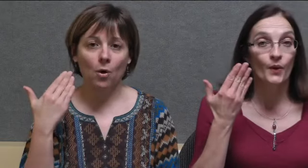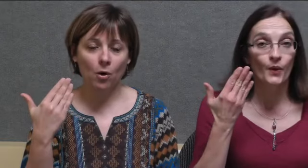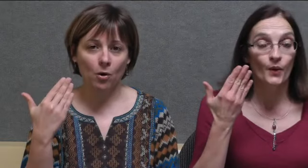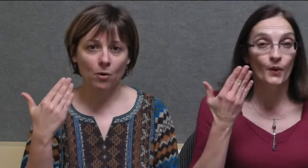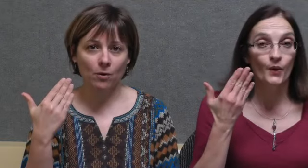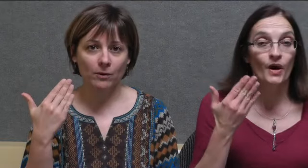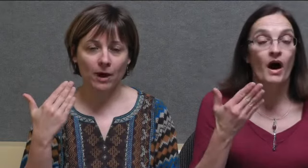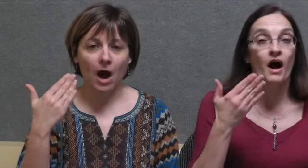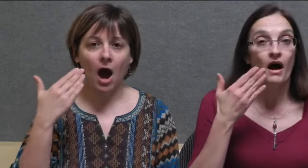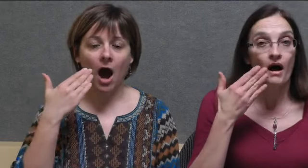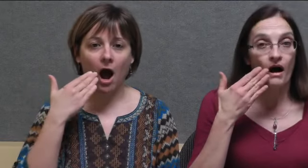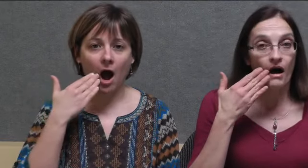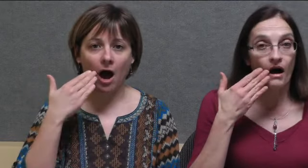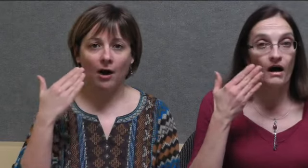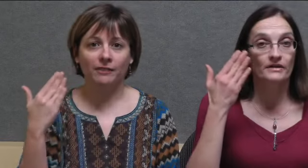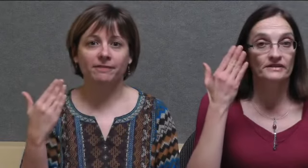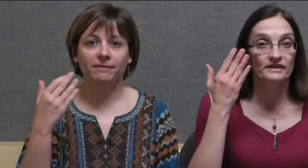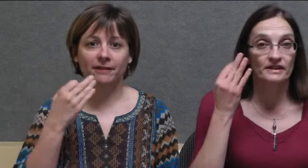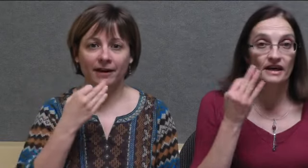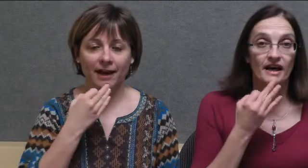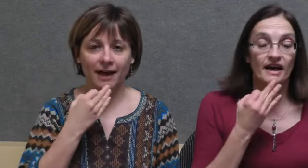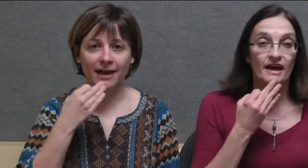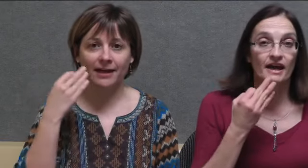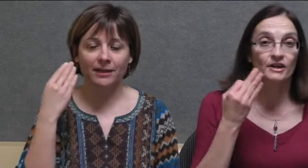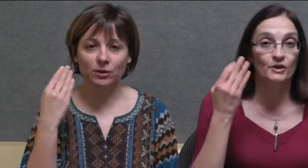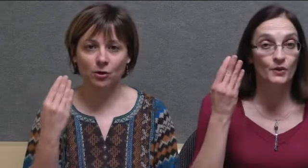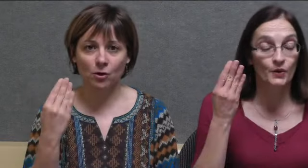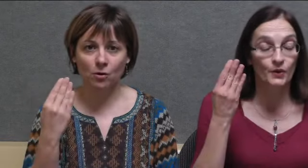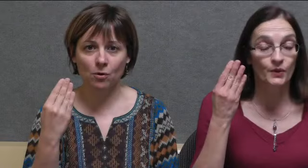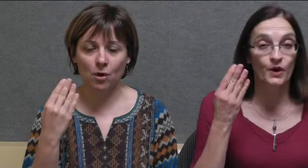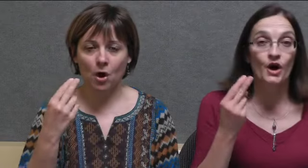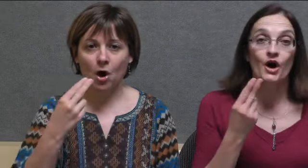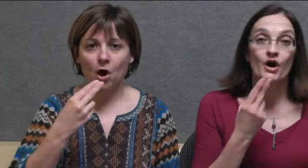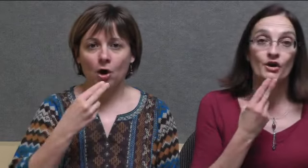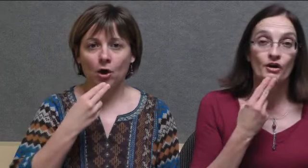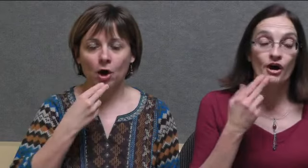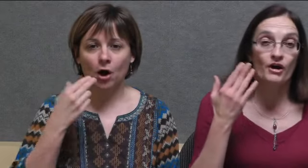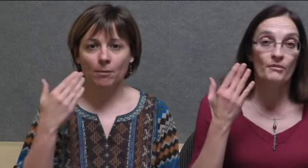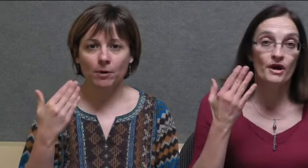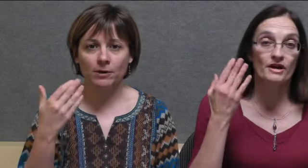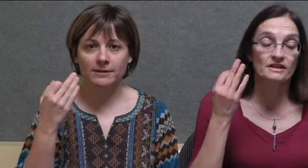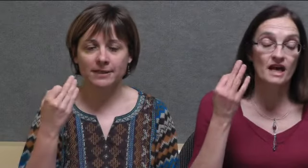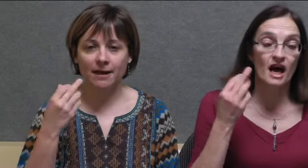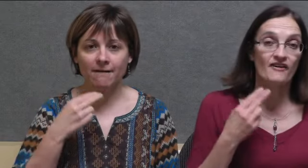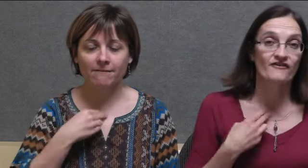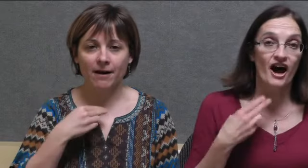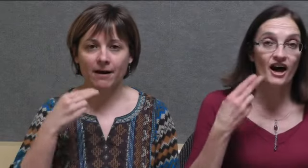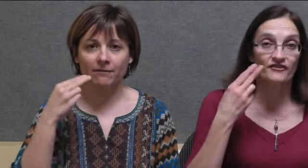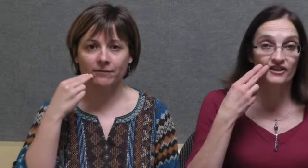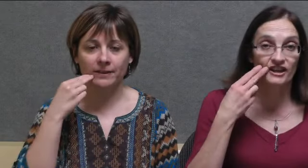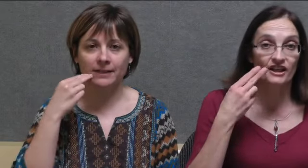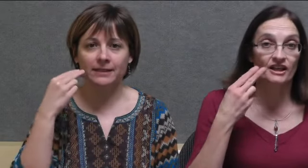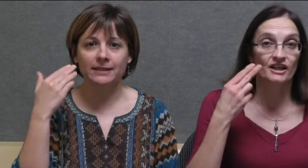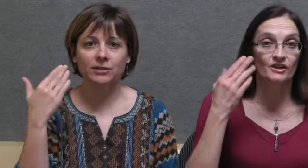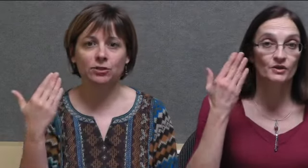au, en traîneau, comme ça va vite,